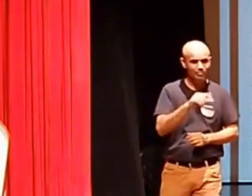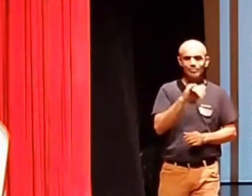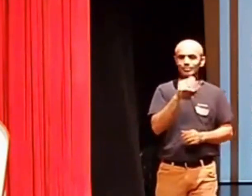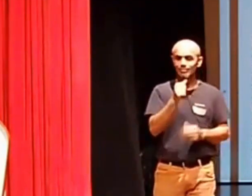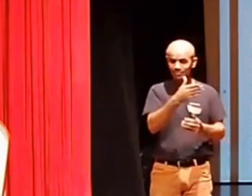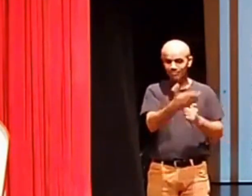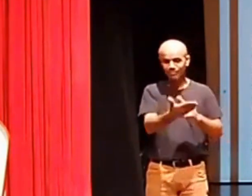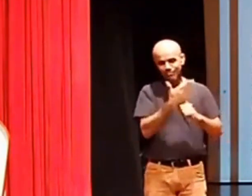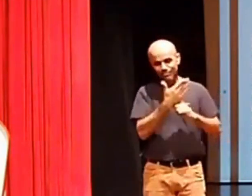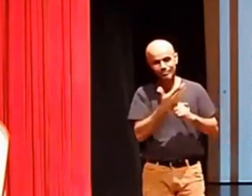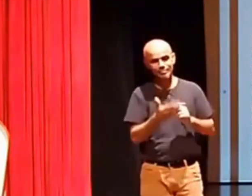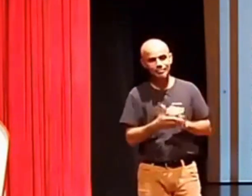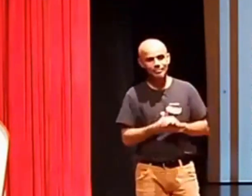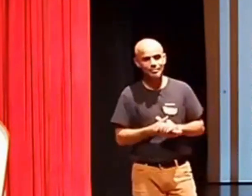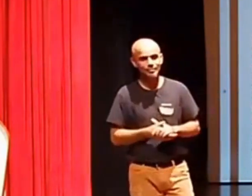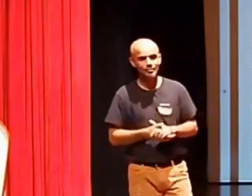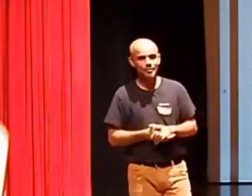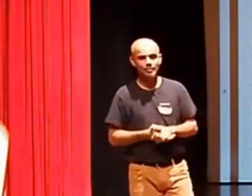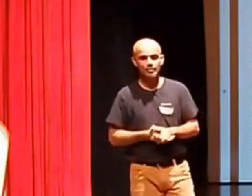por favor?